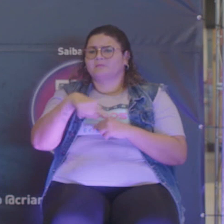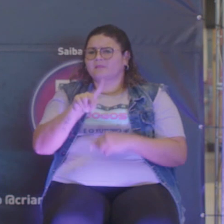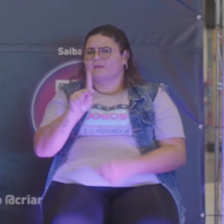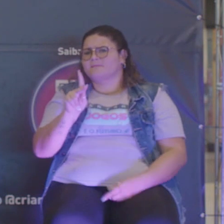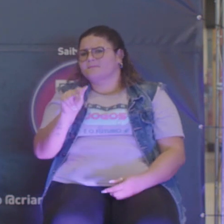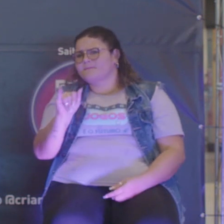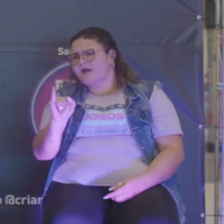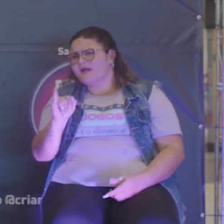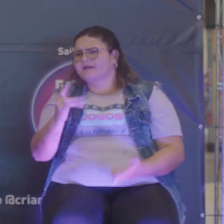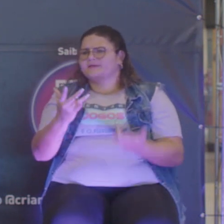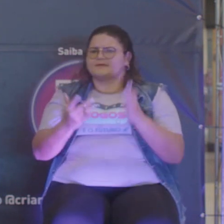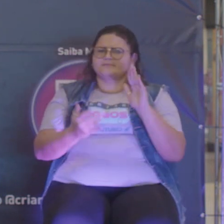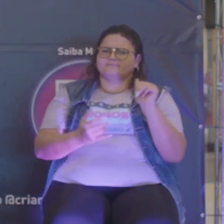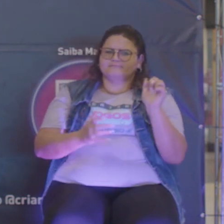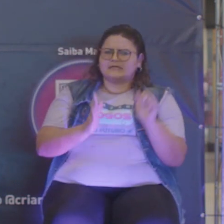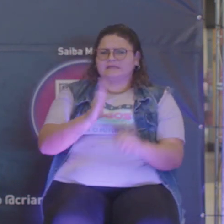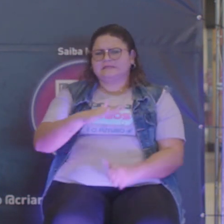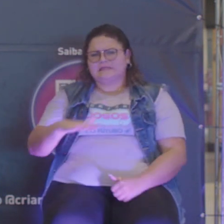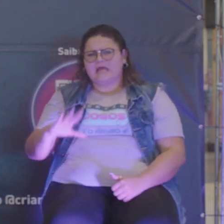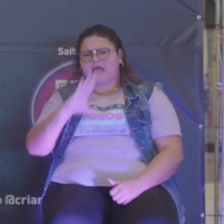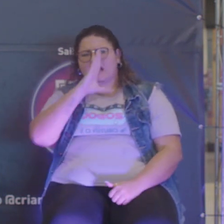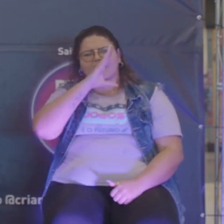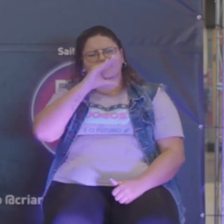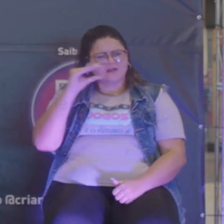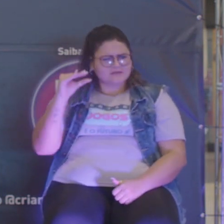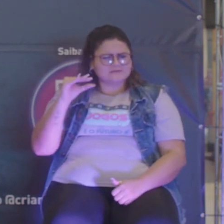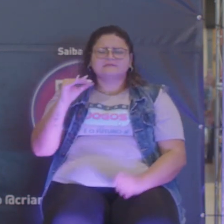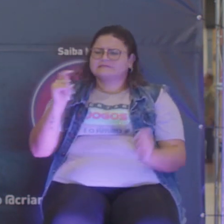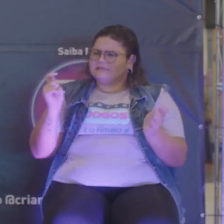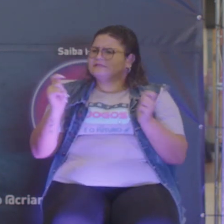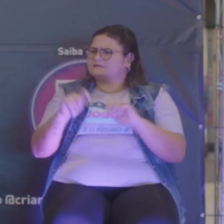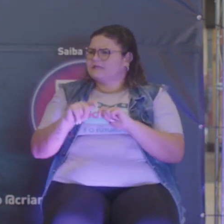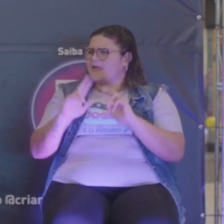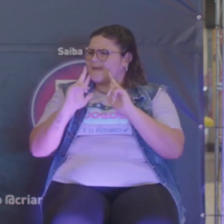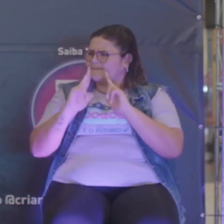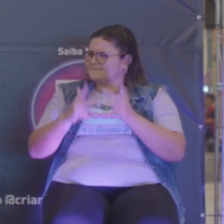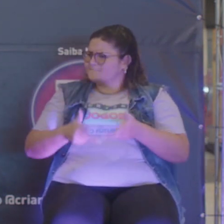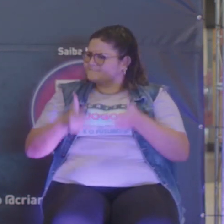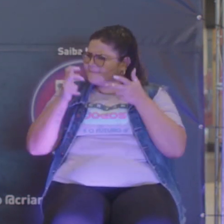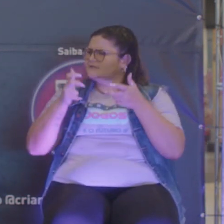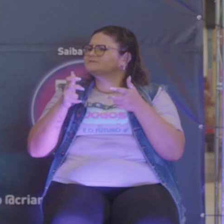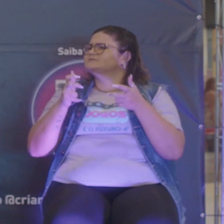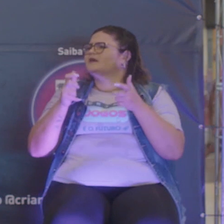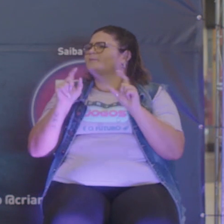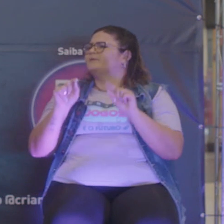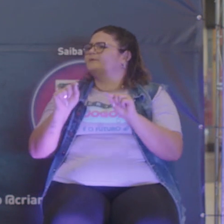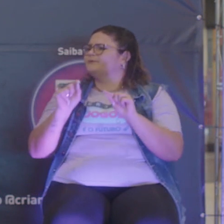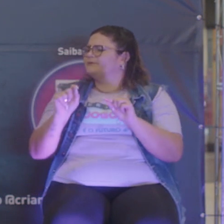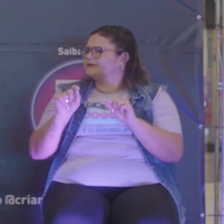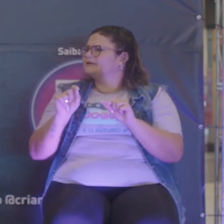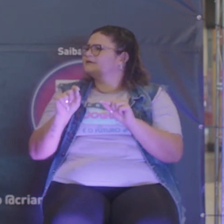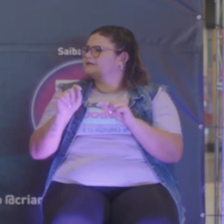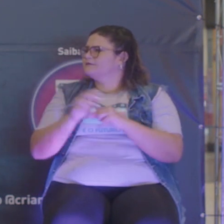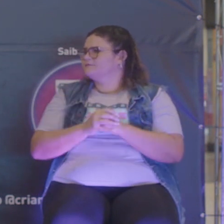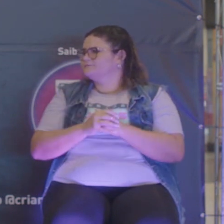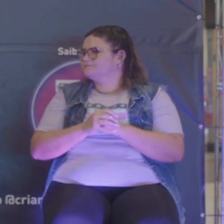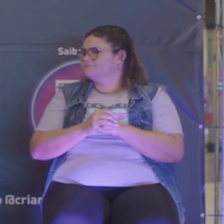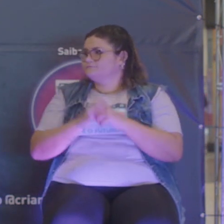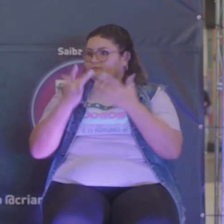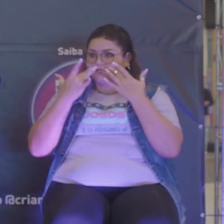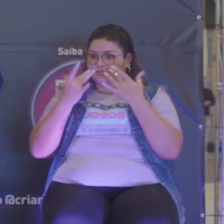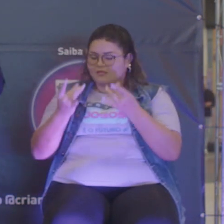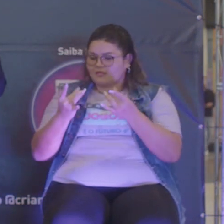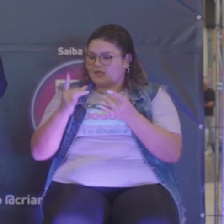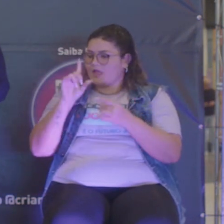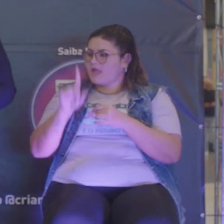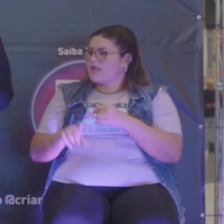pais, crianças, adolescentes. Eu acho que quando eles percebem e estão atentos a